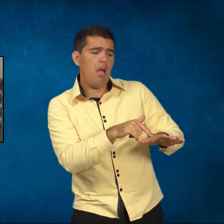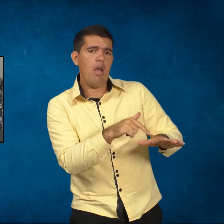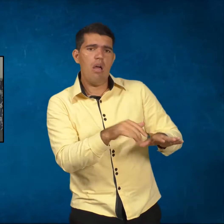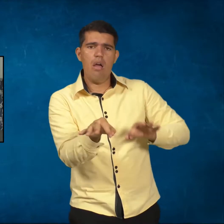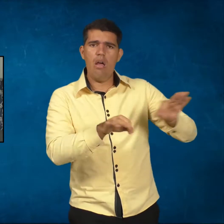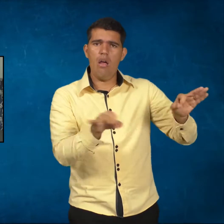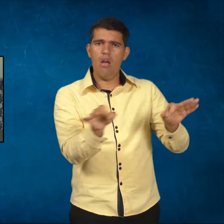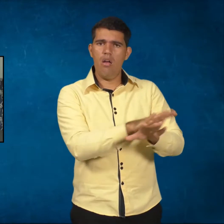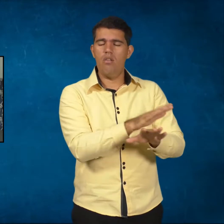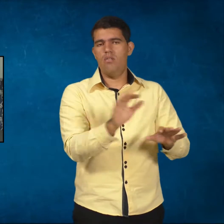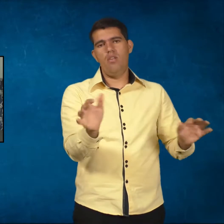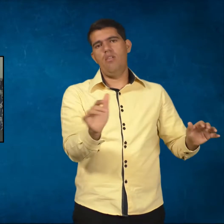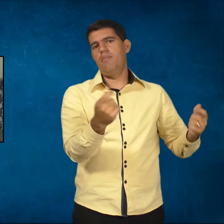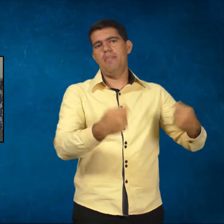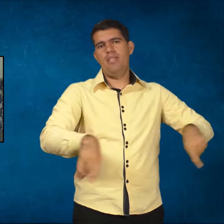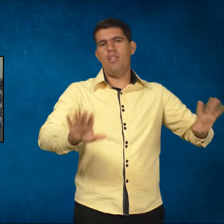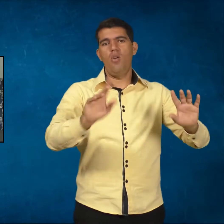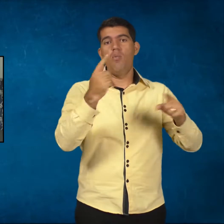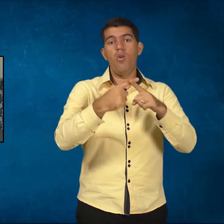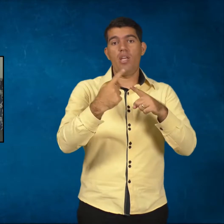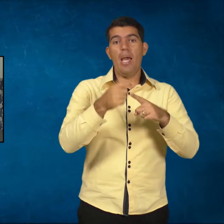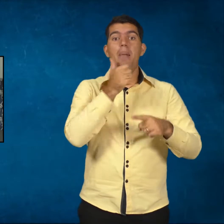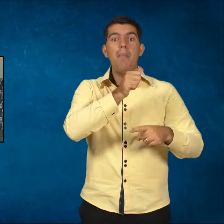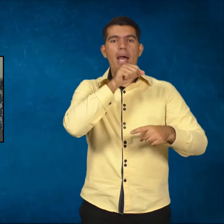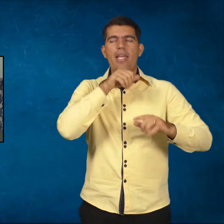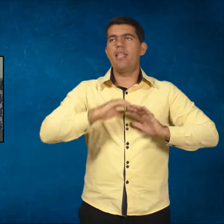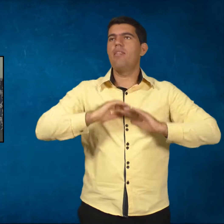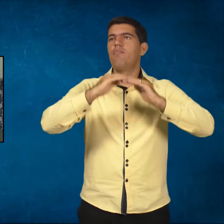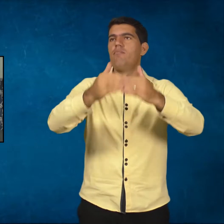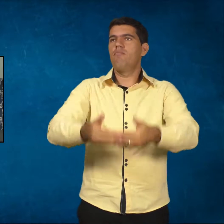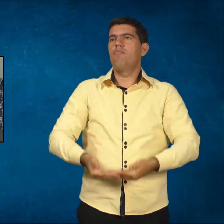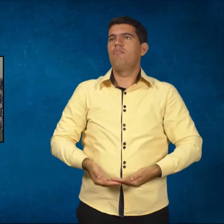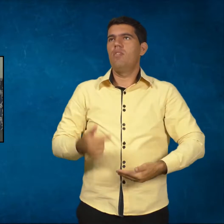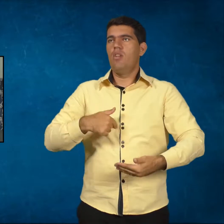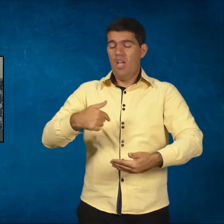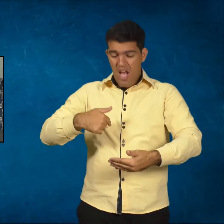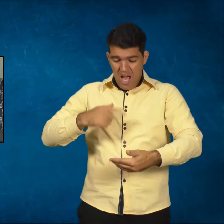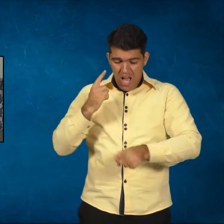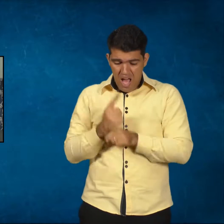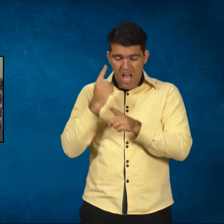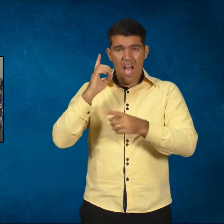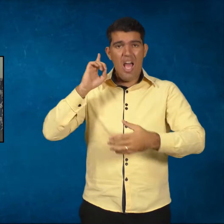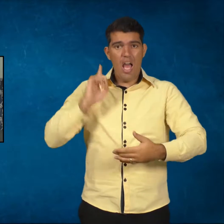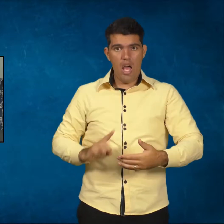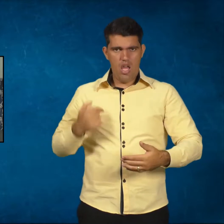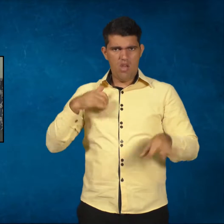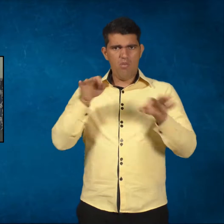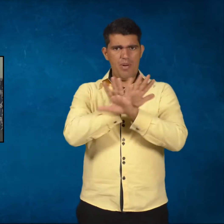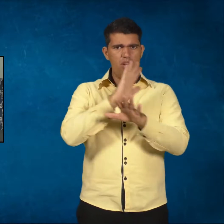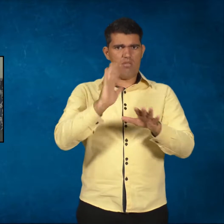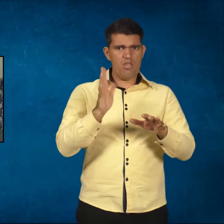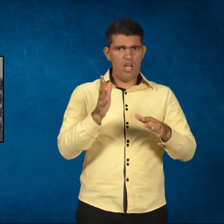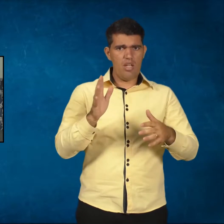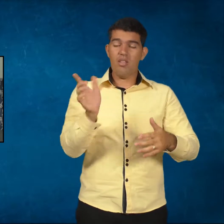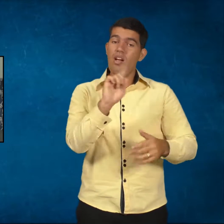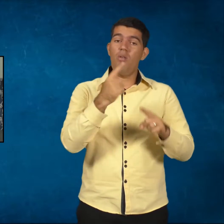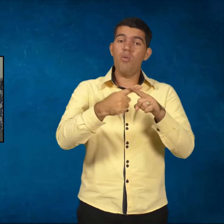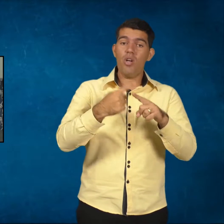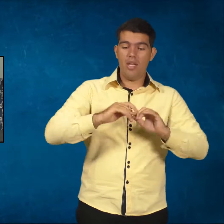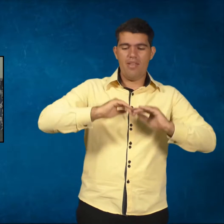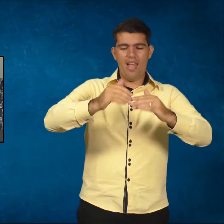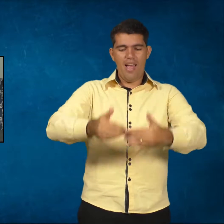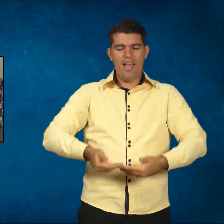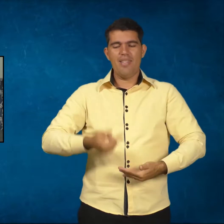ter um filho com deficiência, ela não está preparada. Porque qualquer mãe, quando gera um filho, você gera e pensa na perfeição,